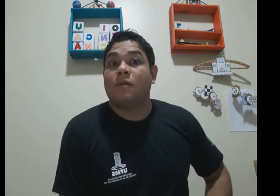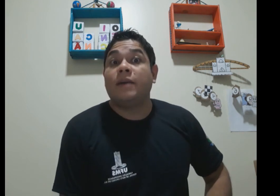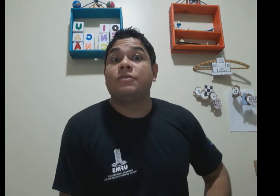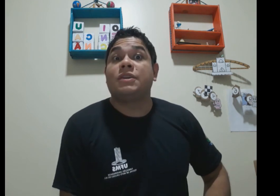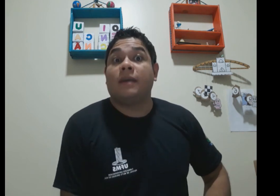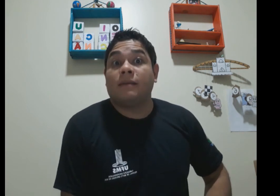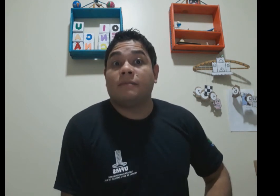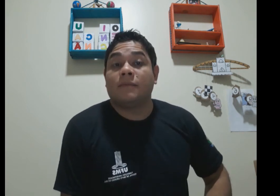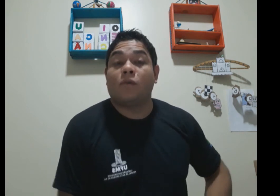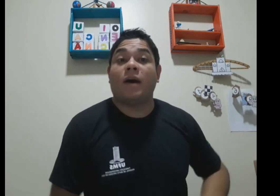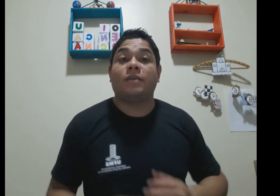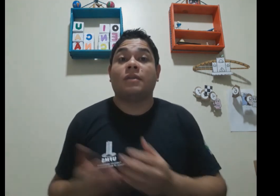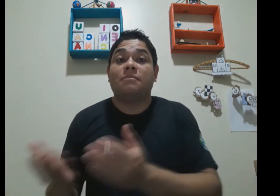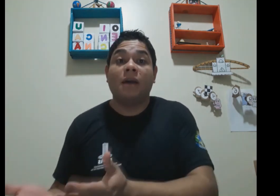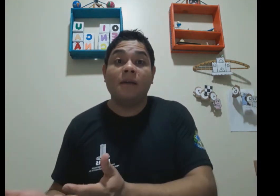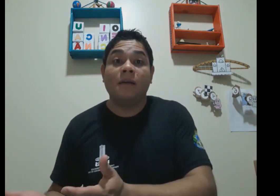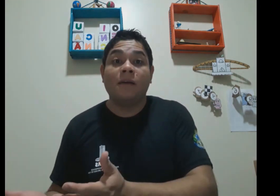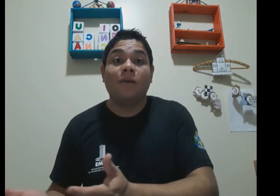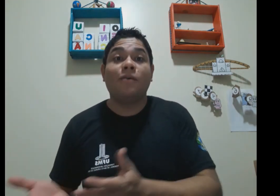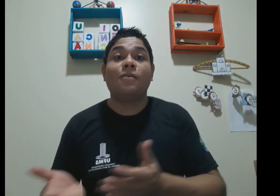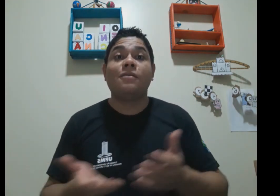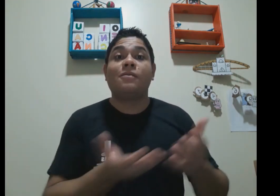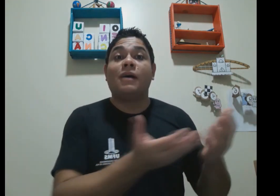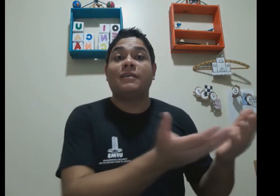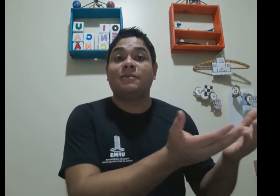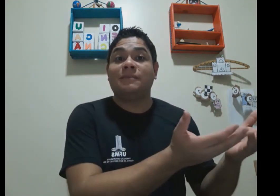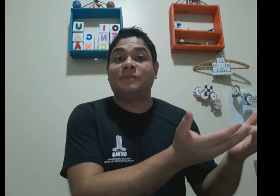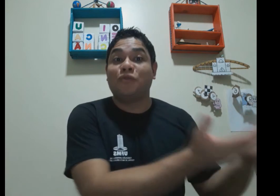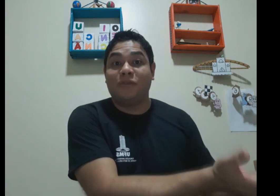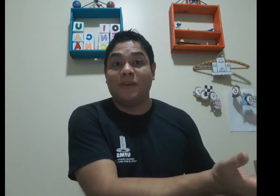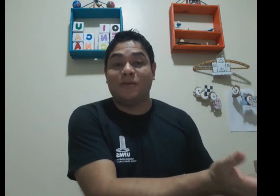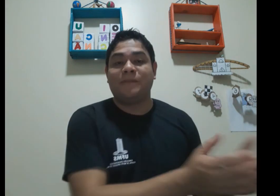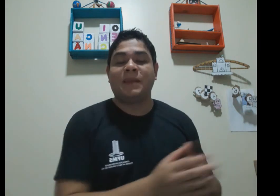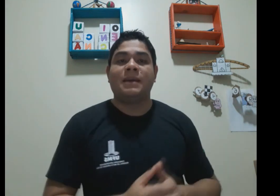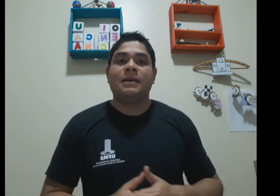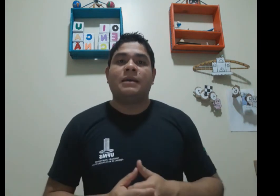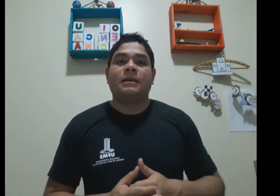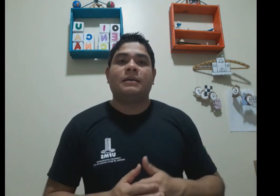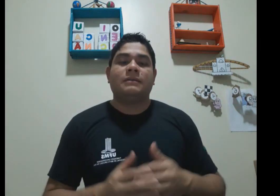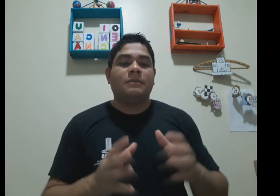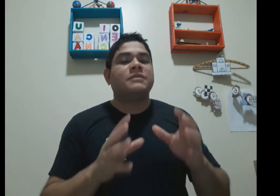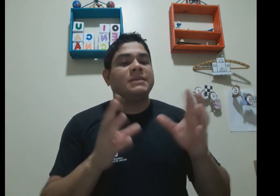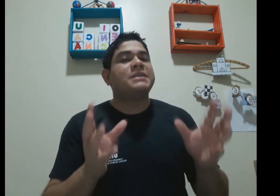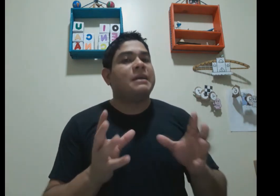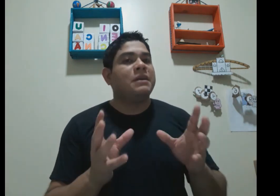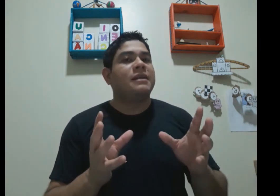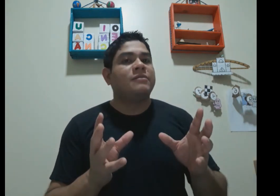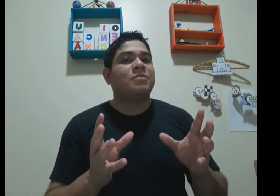Quarto de quem? Quarto da mãe ou quarto do filho? Então você percebe que na língua